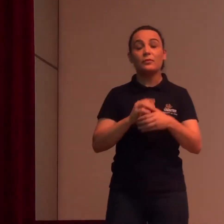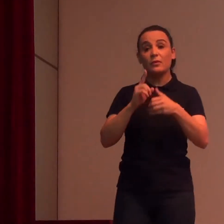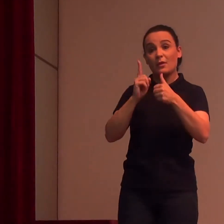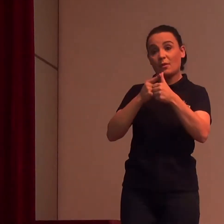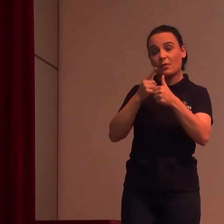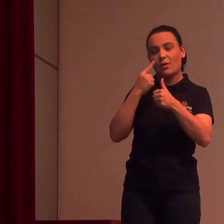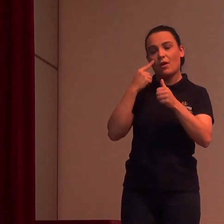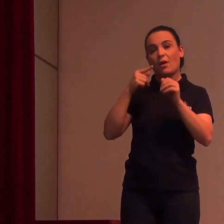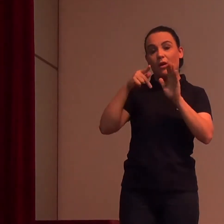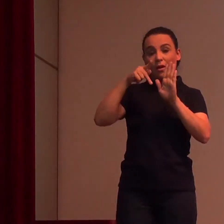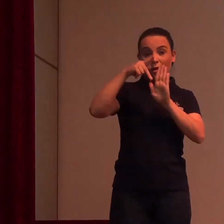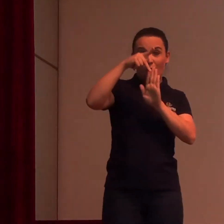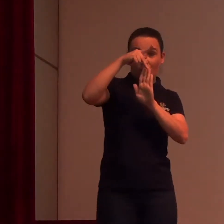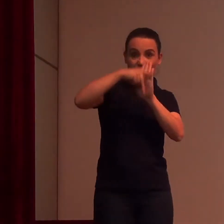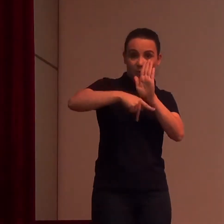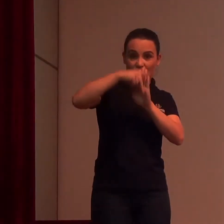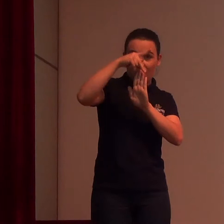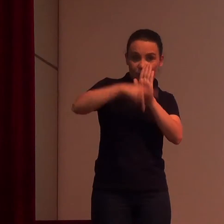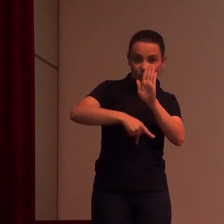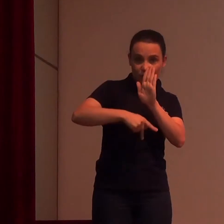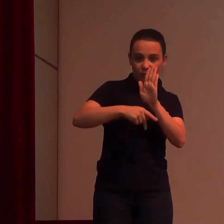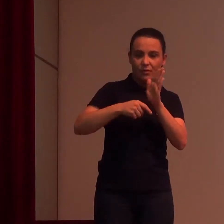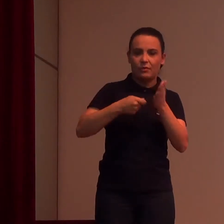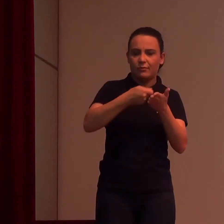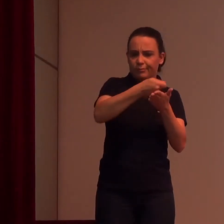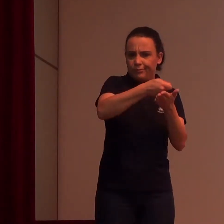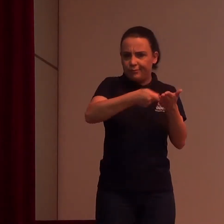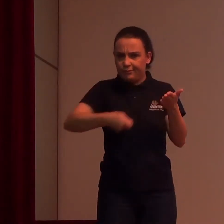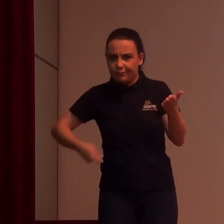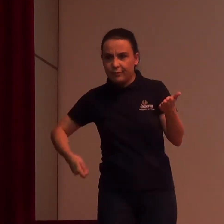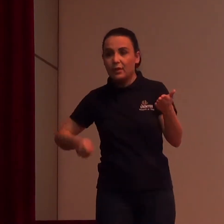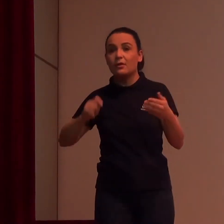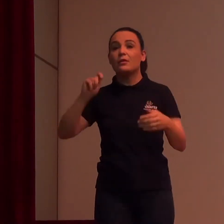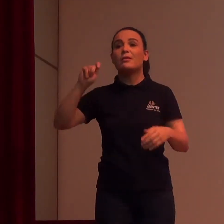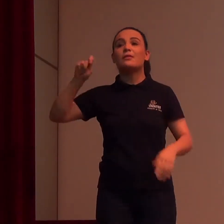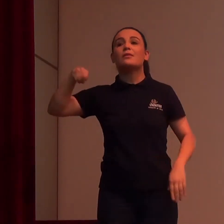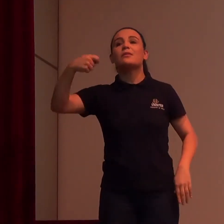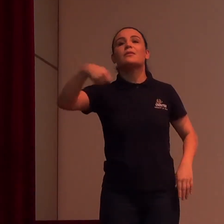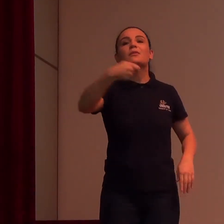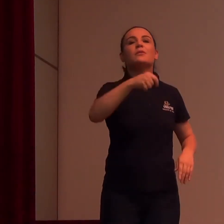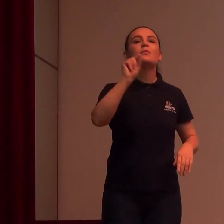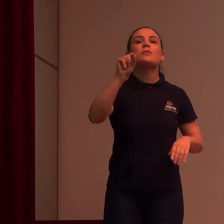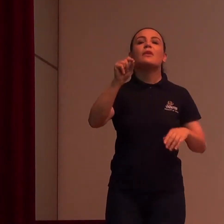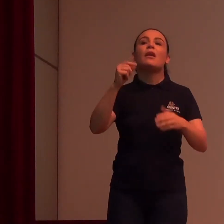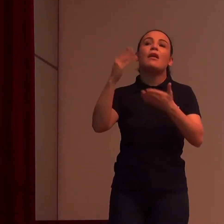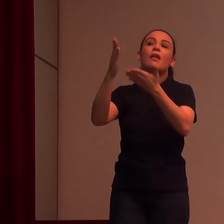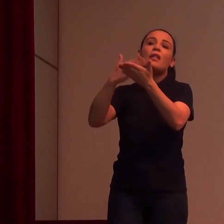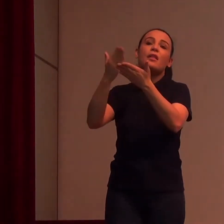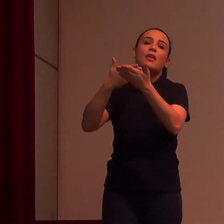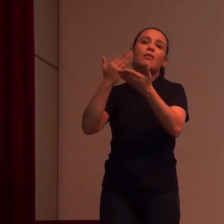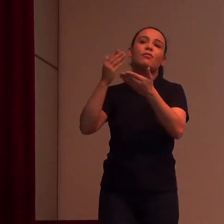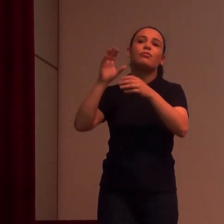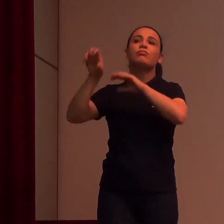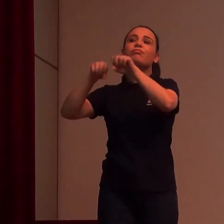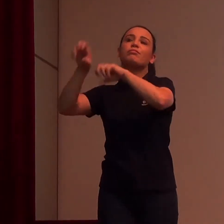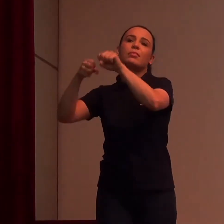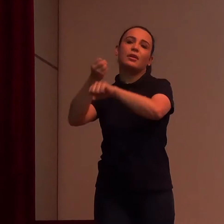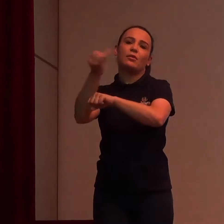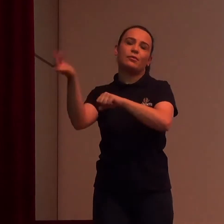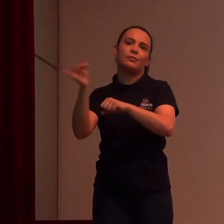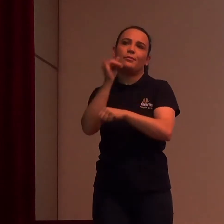num pé do que a gente consegue captar também, porque se a gente fosse escrever um projeto para poder fazer, sei